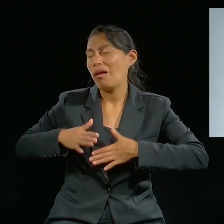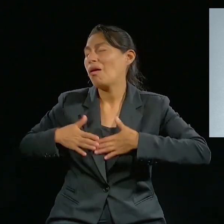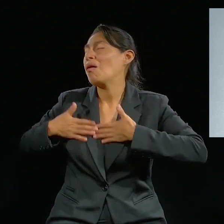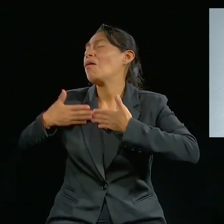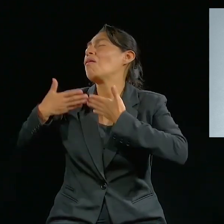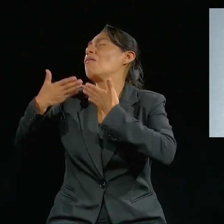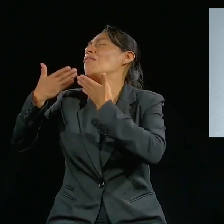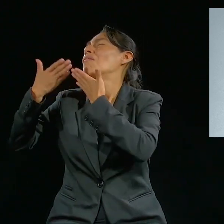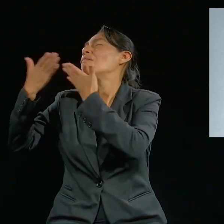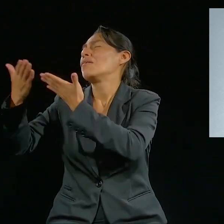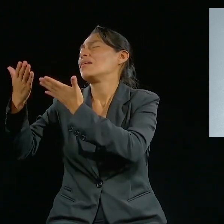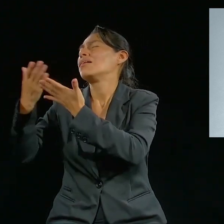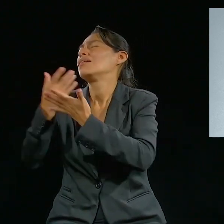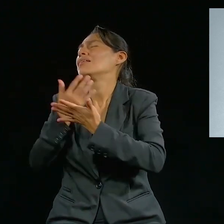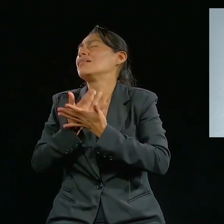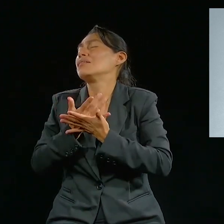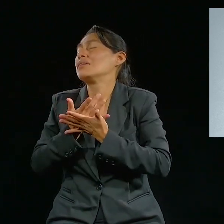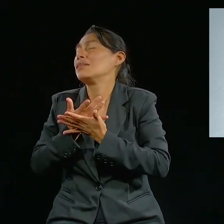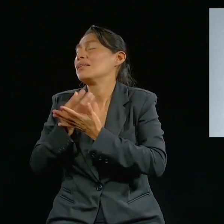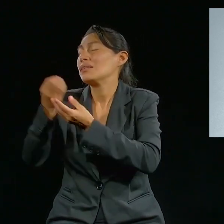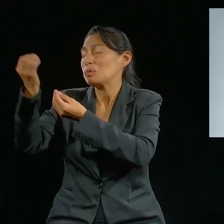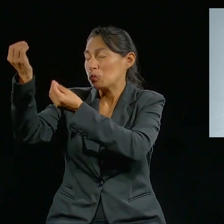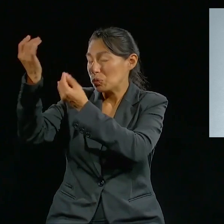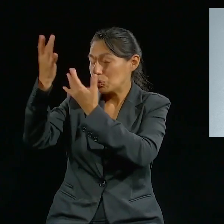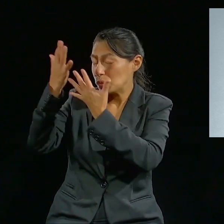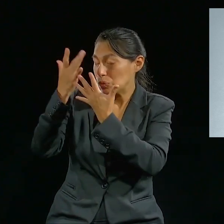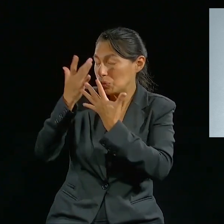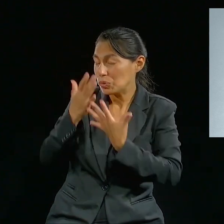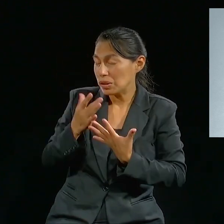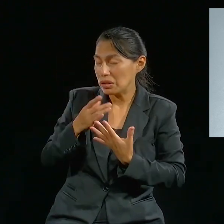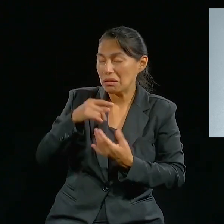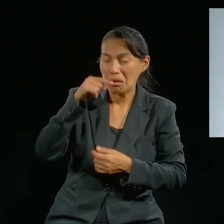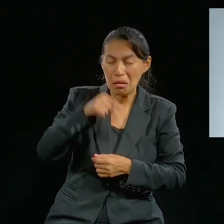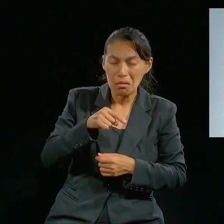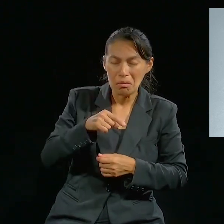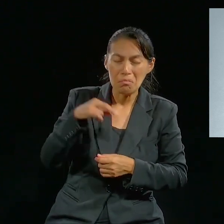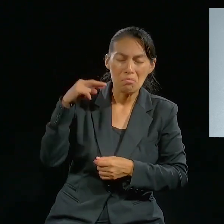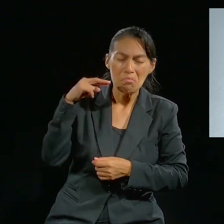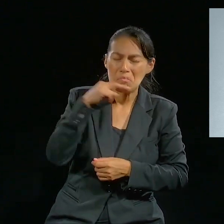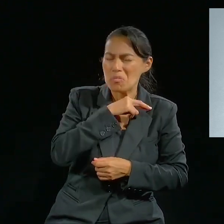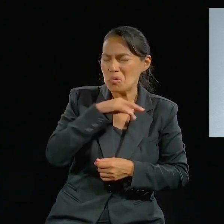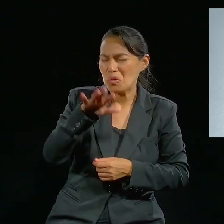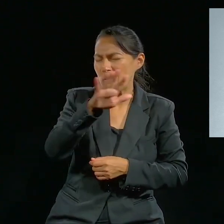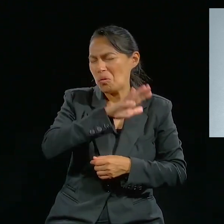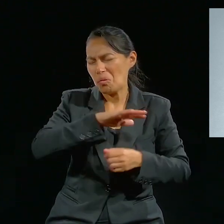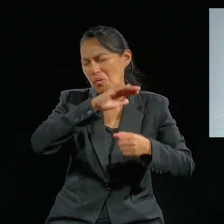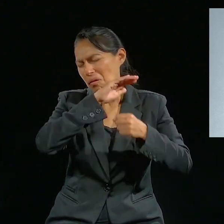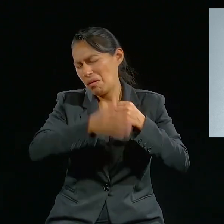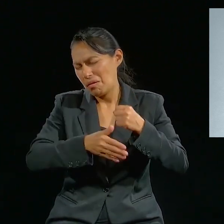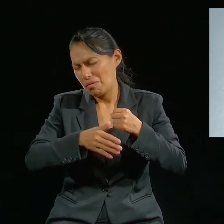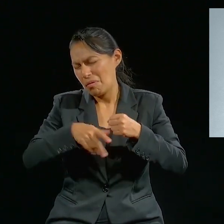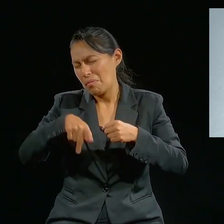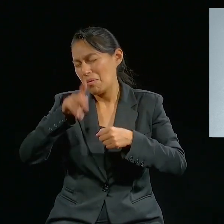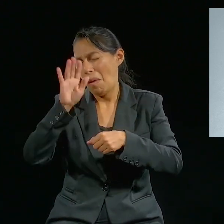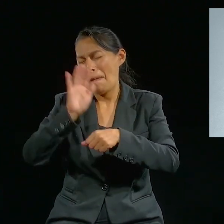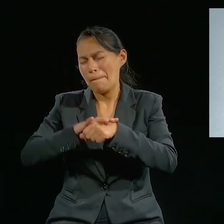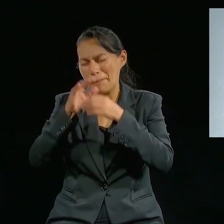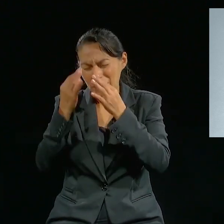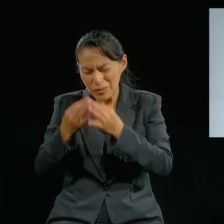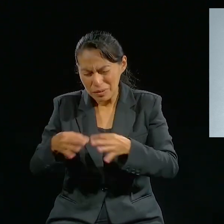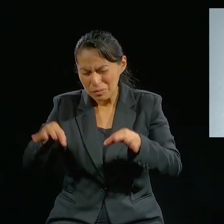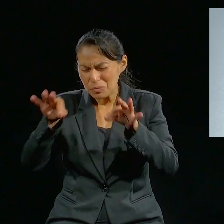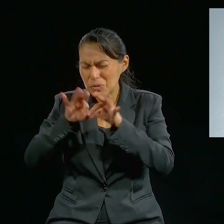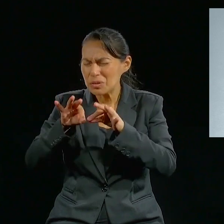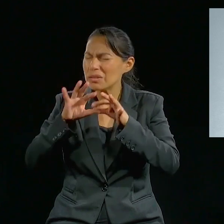las situaciones da la esperanza señor que este mundo es pasajero que lo más importante señor siempre